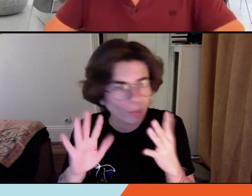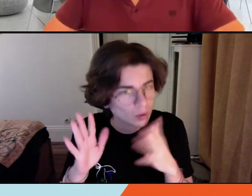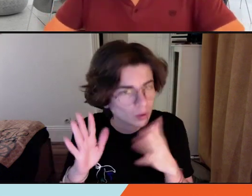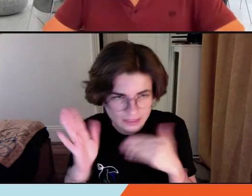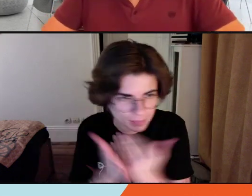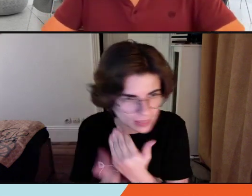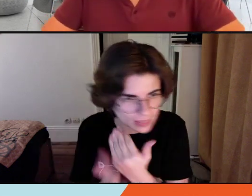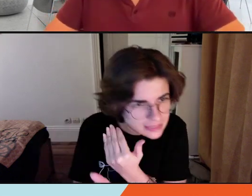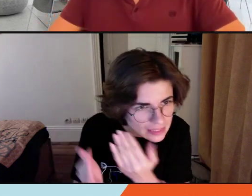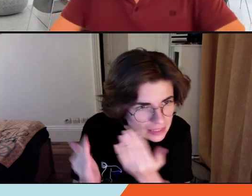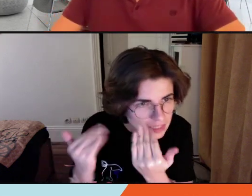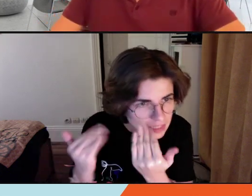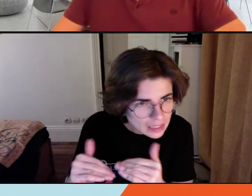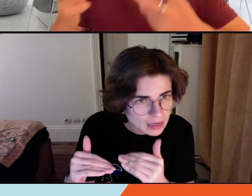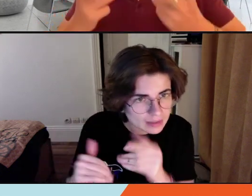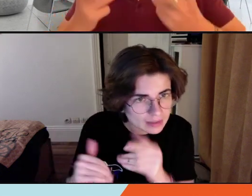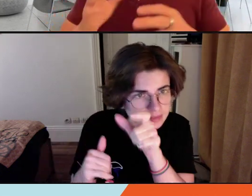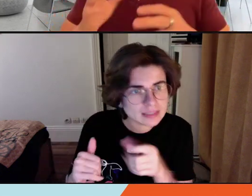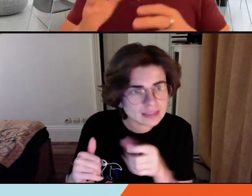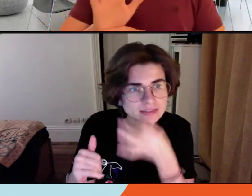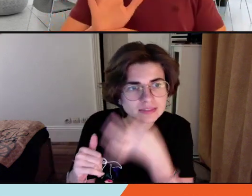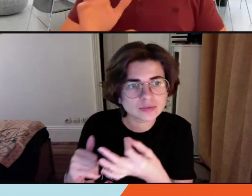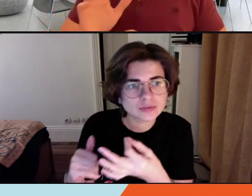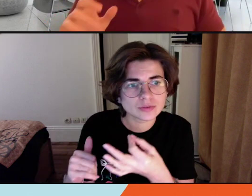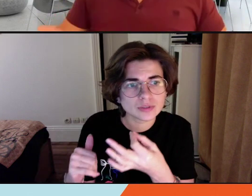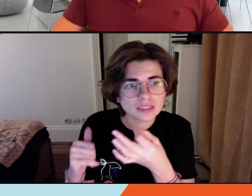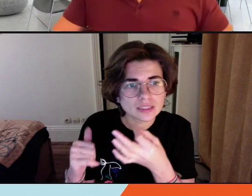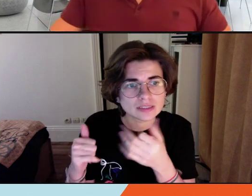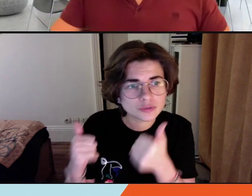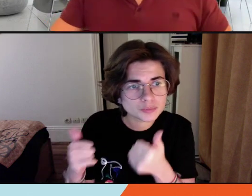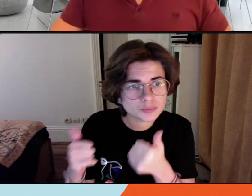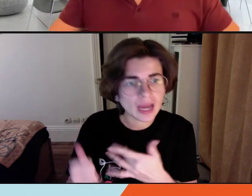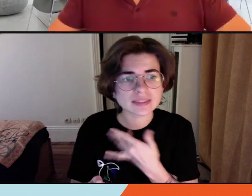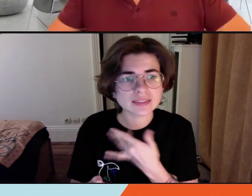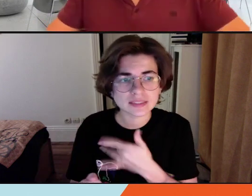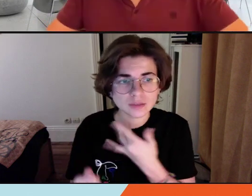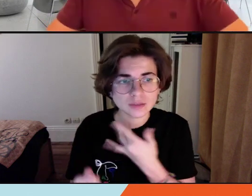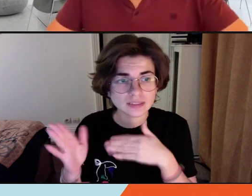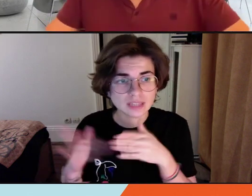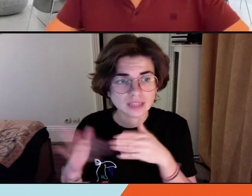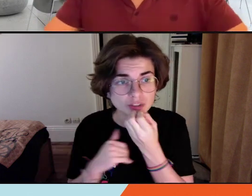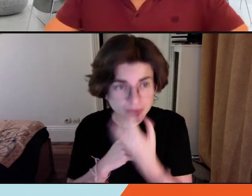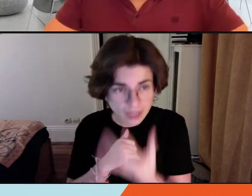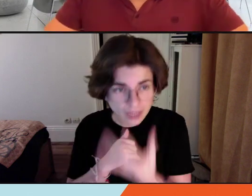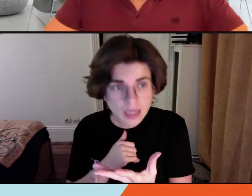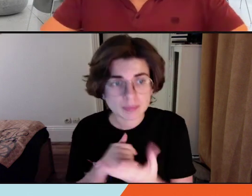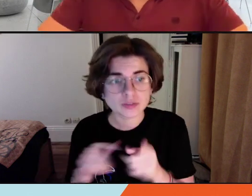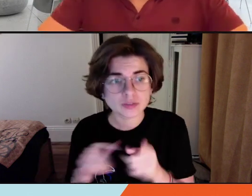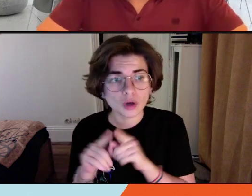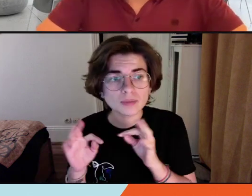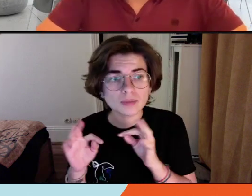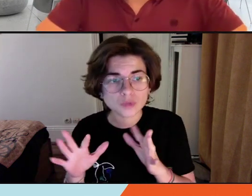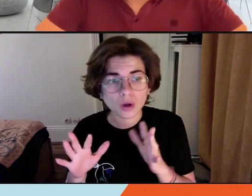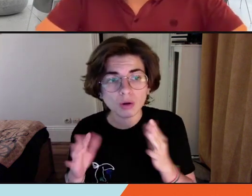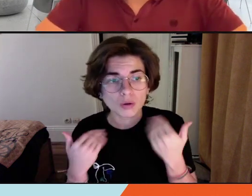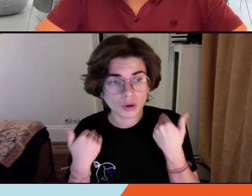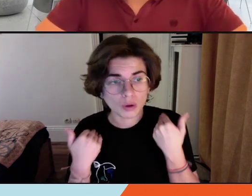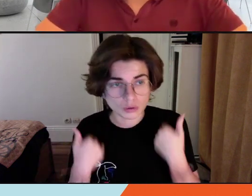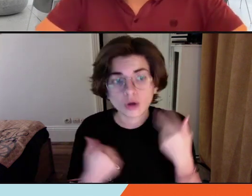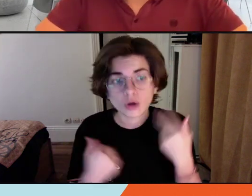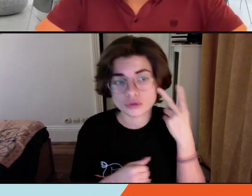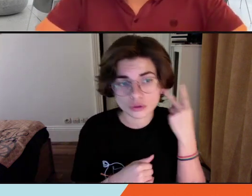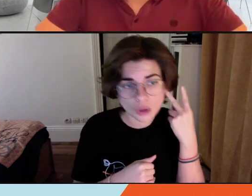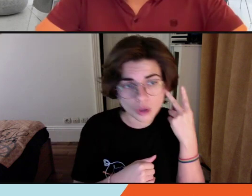passe. Ah, il y a Tu quelqu'un qui veux dit montrer? que c'est super intéressant si ça marche bien, parce que en même temps, en tant